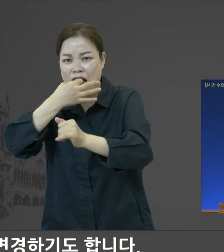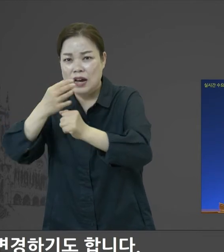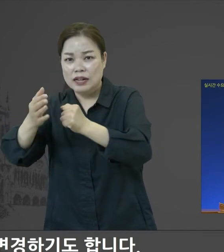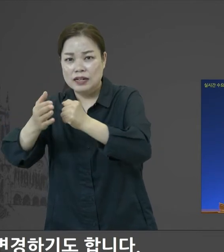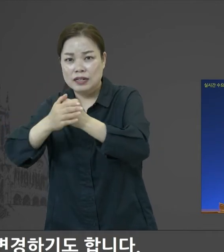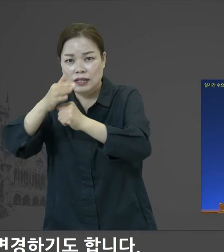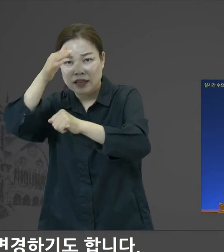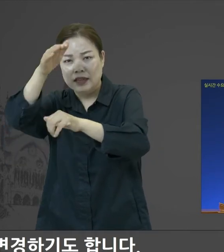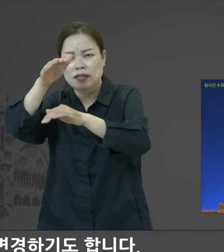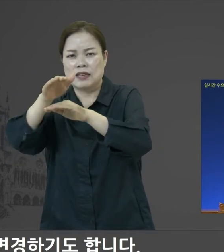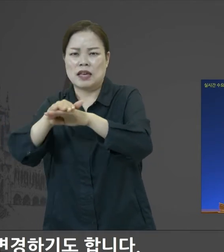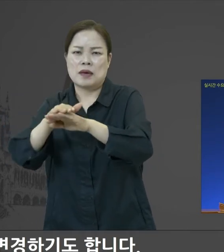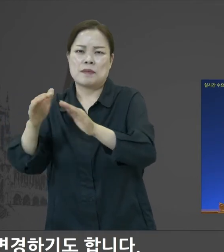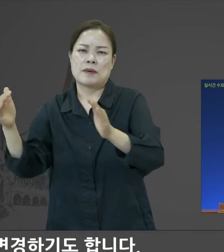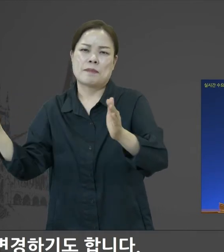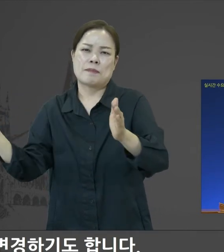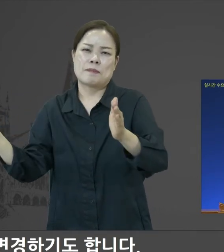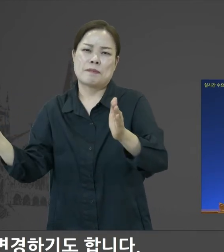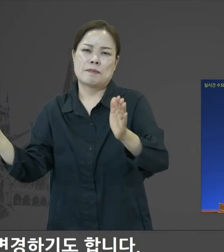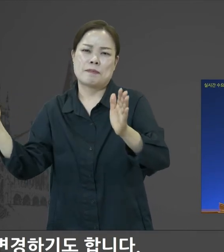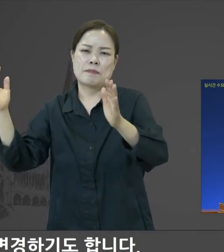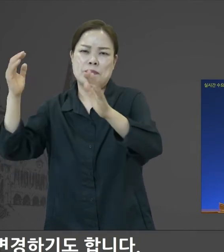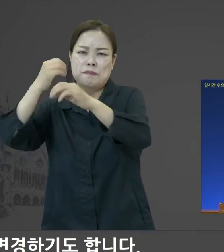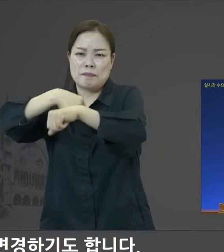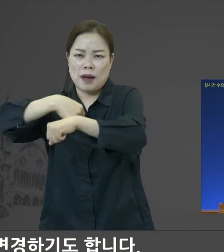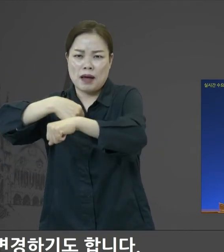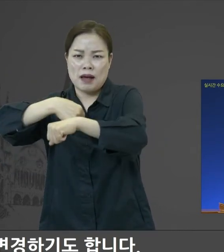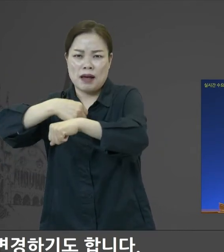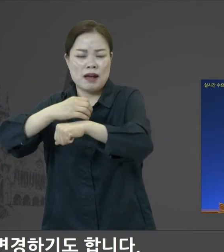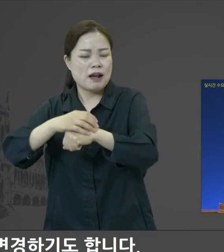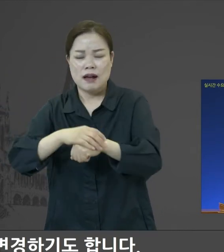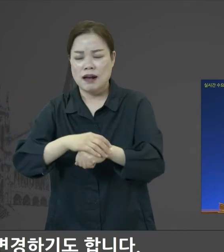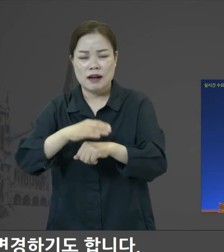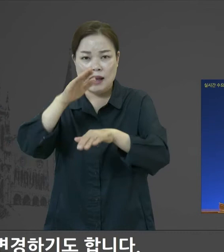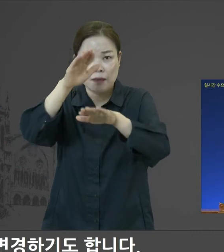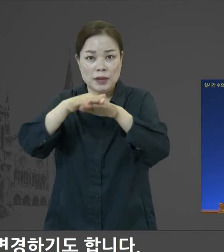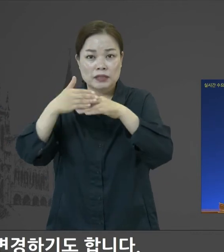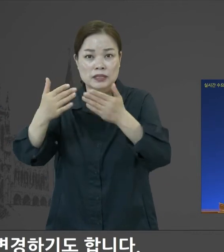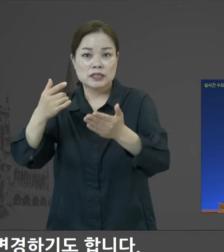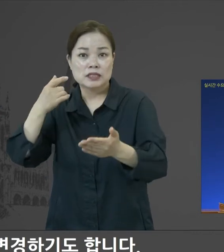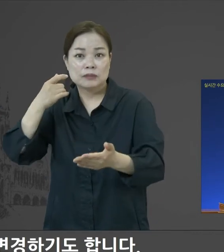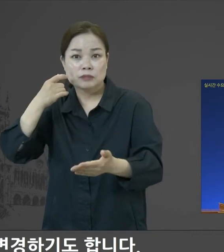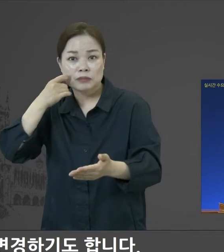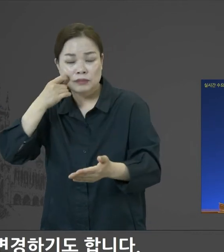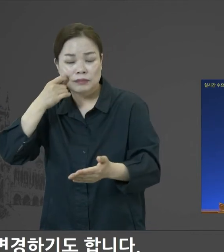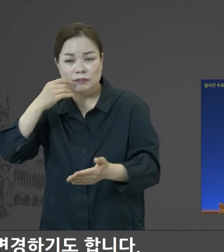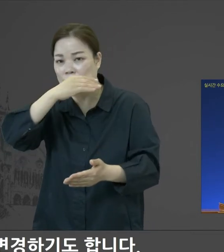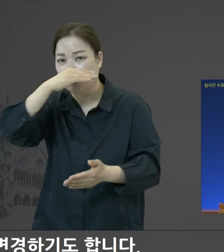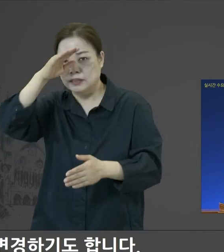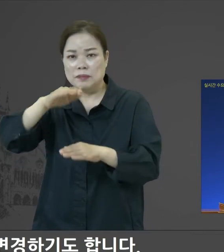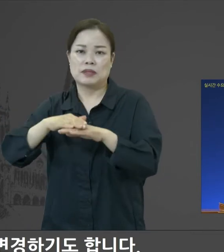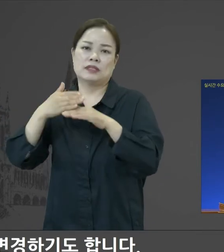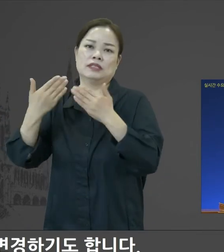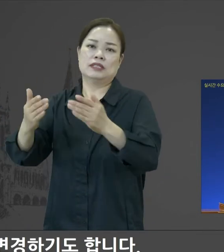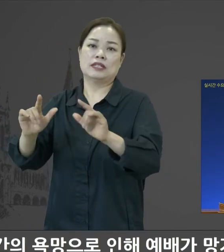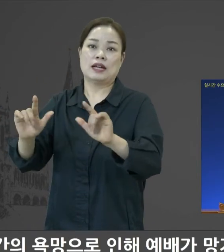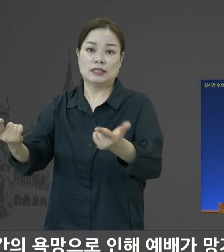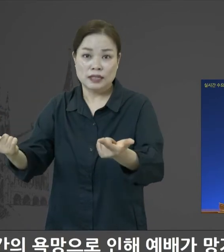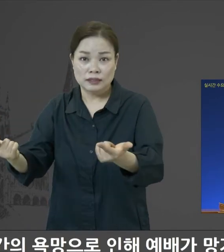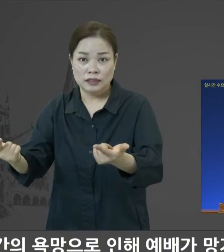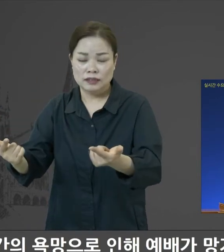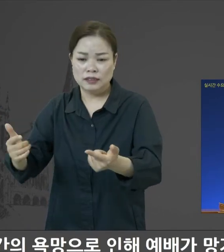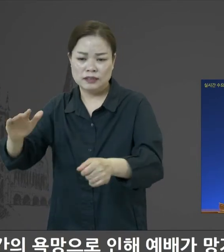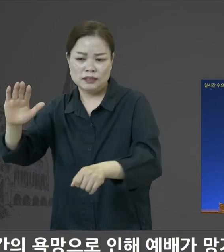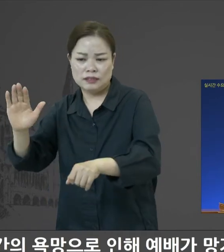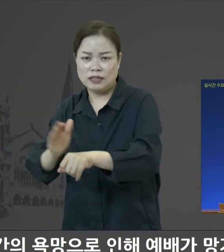예배가 망가져 버린 것이죠. 예배가 제대로 세워지지 않은 것입니다. 그렇게